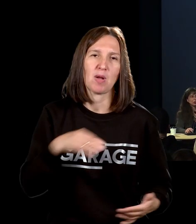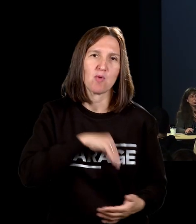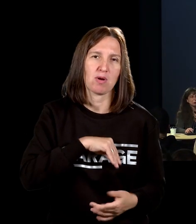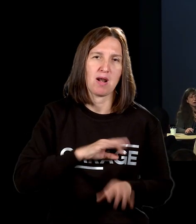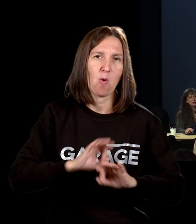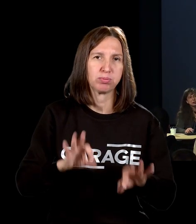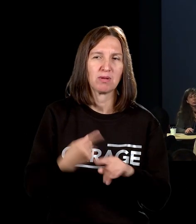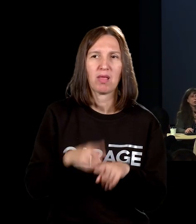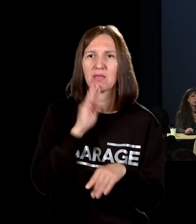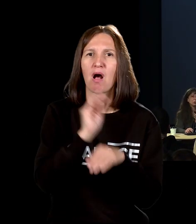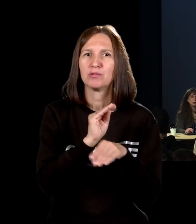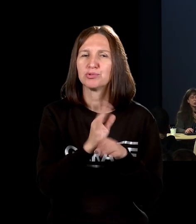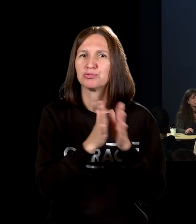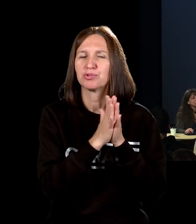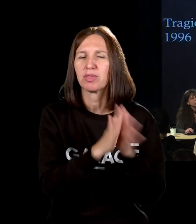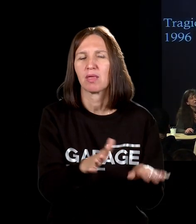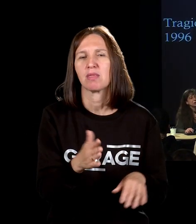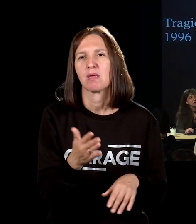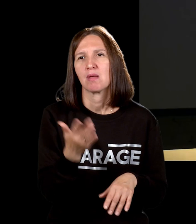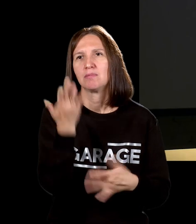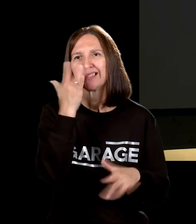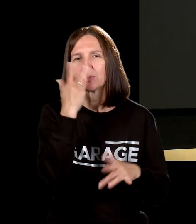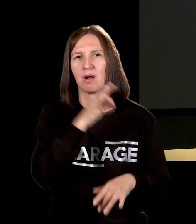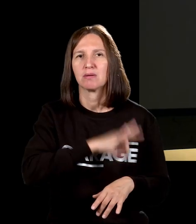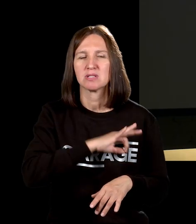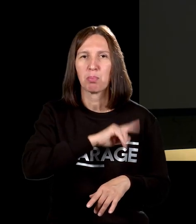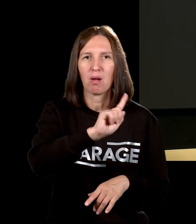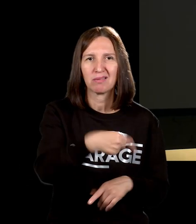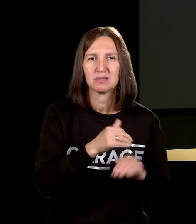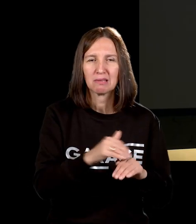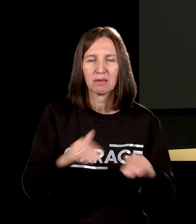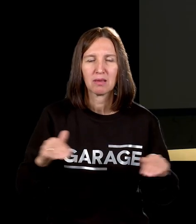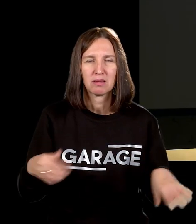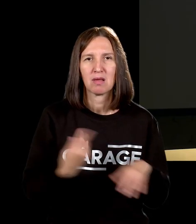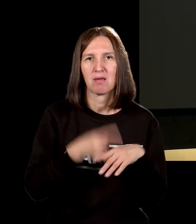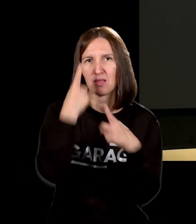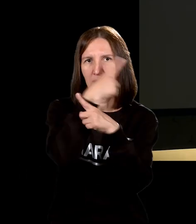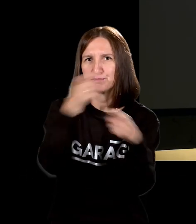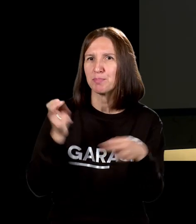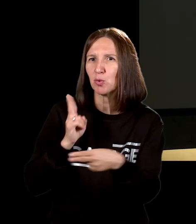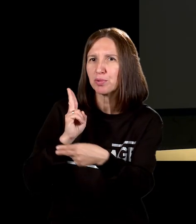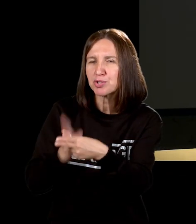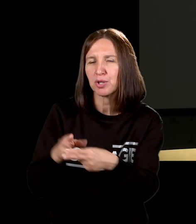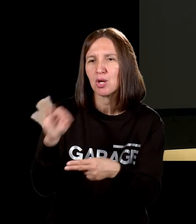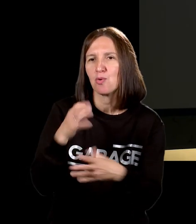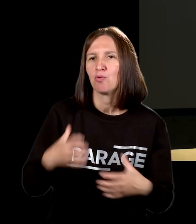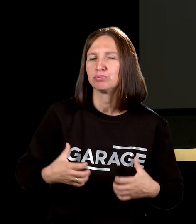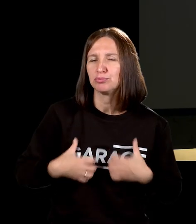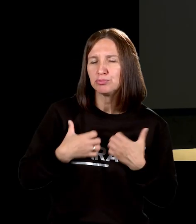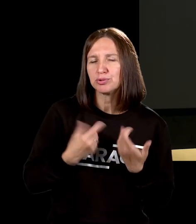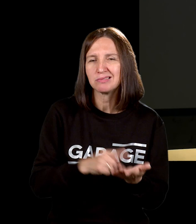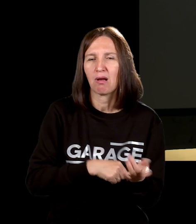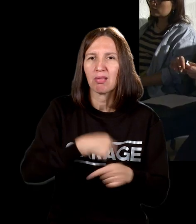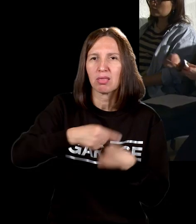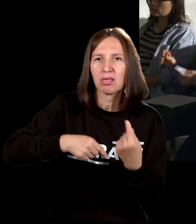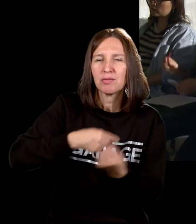что это осуждение сексуальной эксплуатации детей, что это предупреждение об ужасах генетических манипуляций,